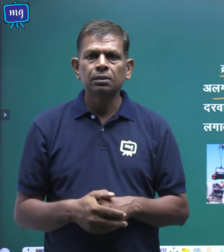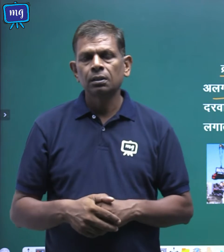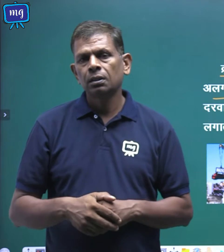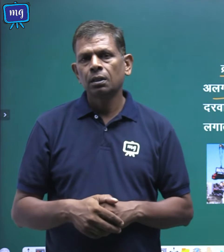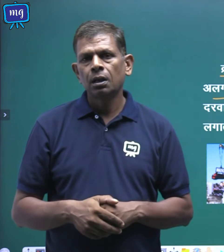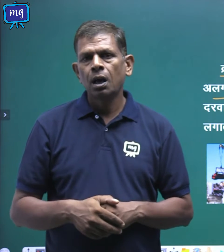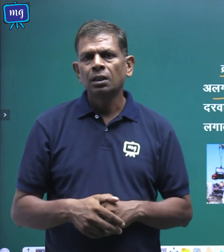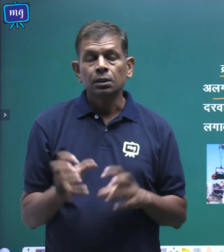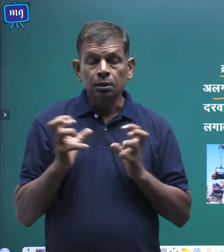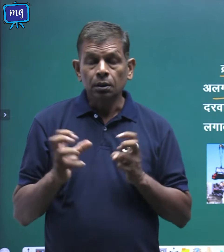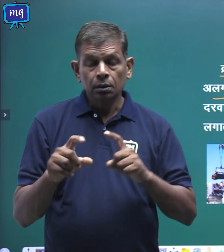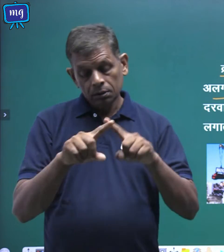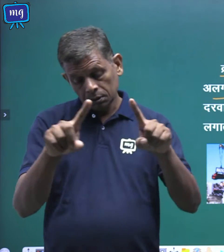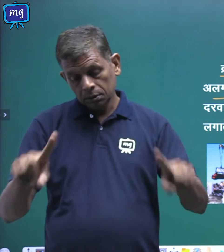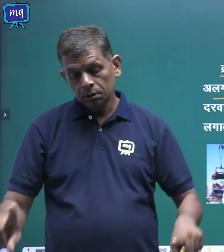रेफ्रिजरेटर के